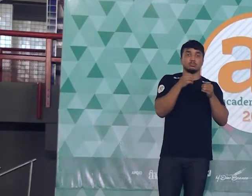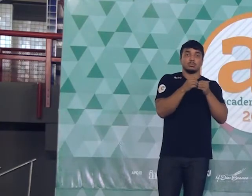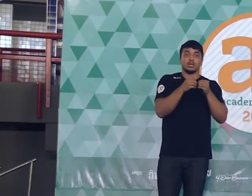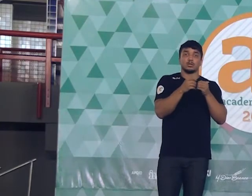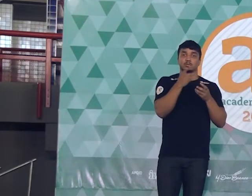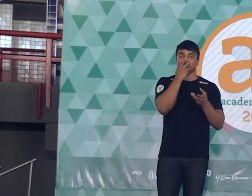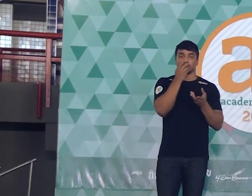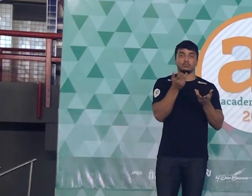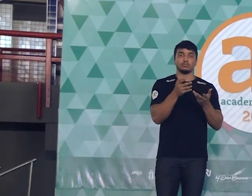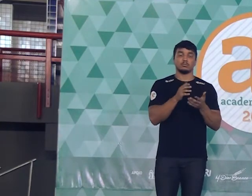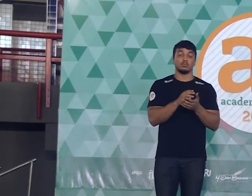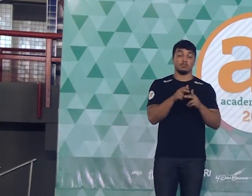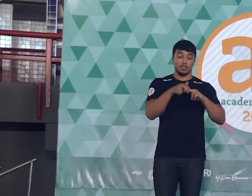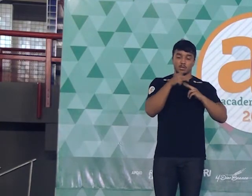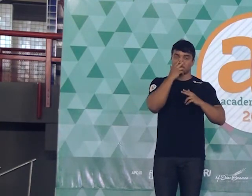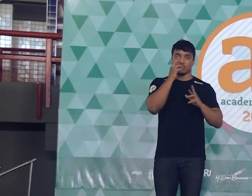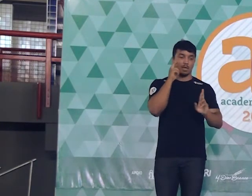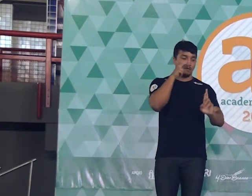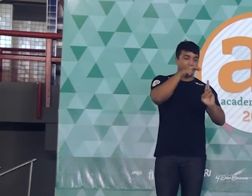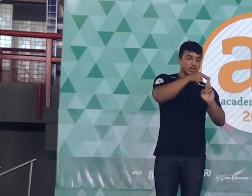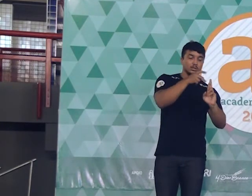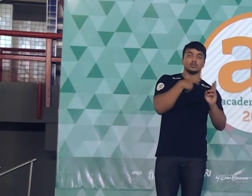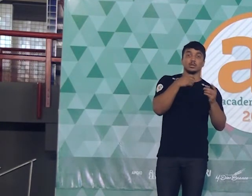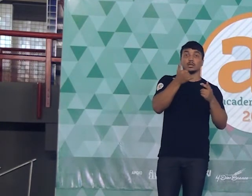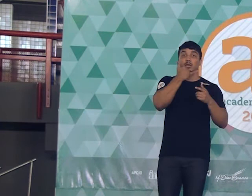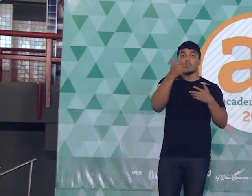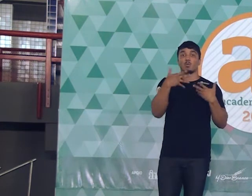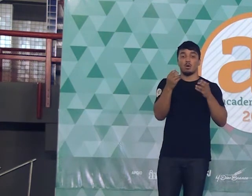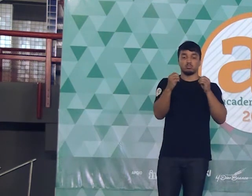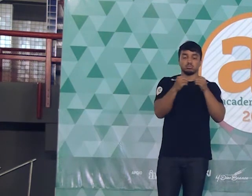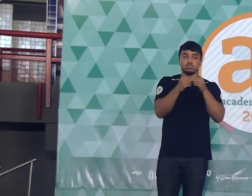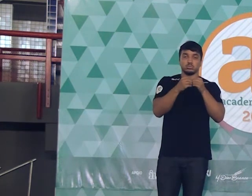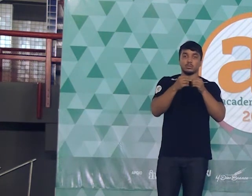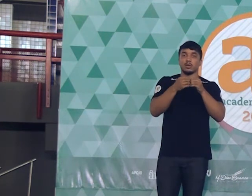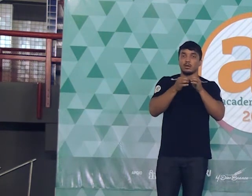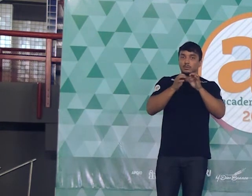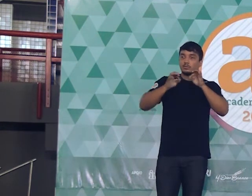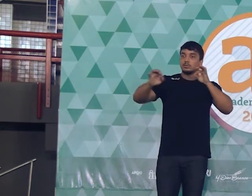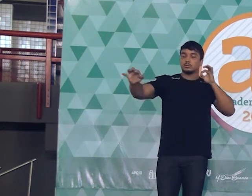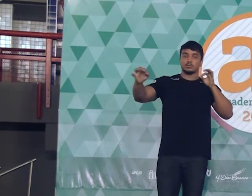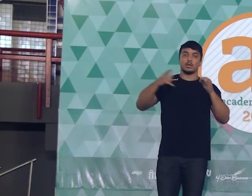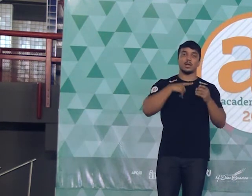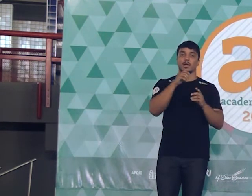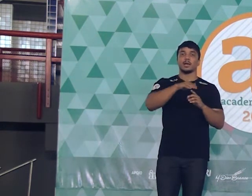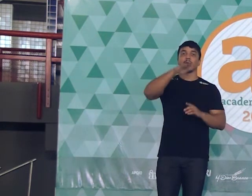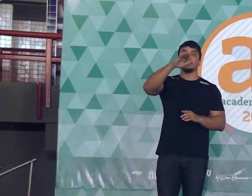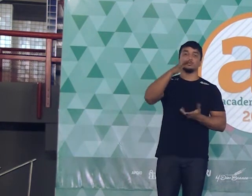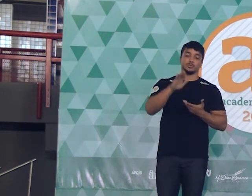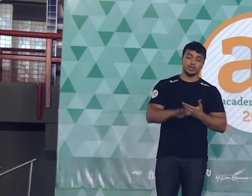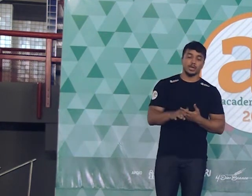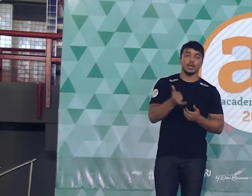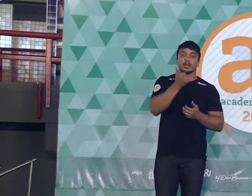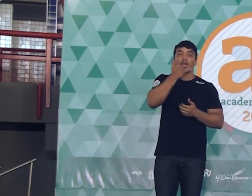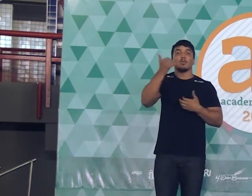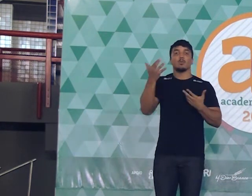morar perto. Então, o conceito de perto ou longe, grande ou pequeno, depende em relação a quê?